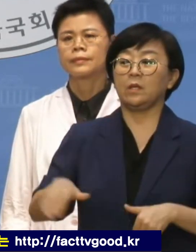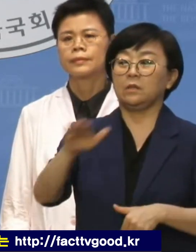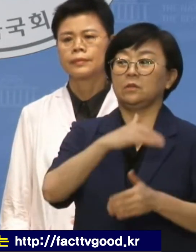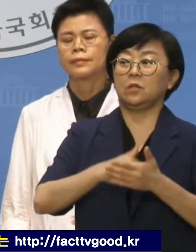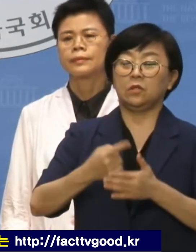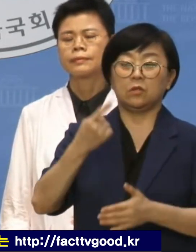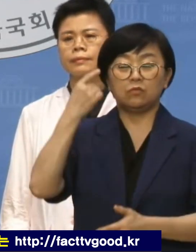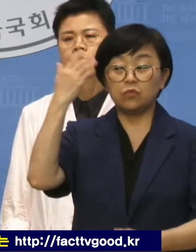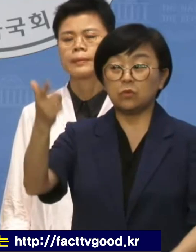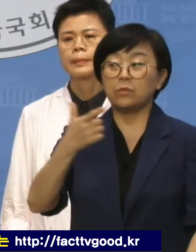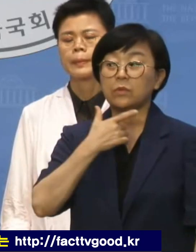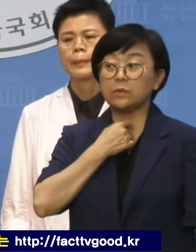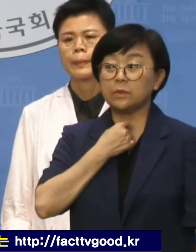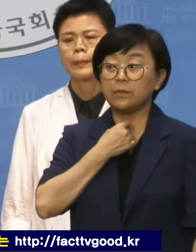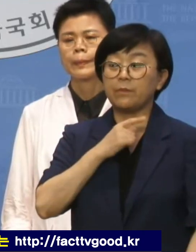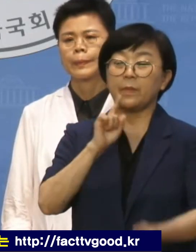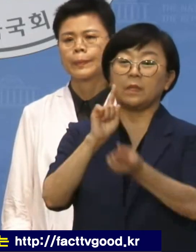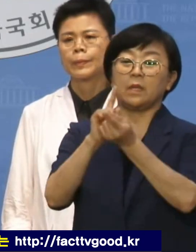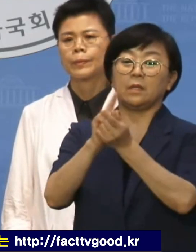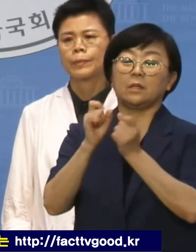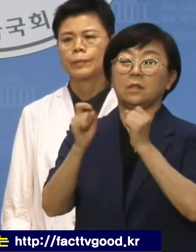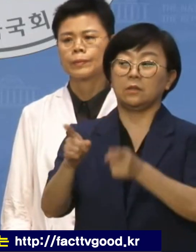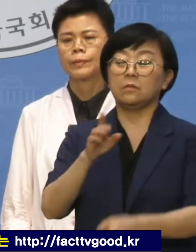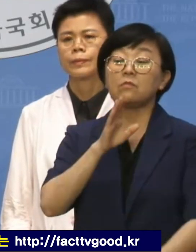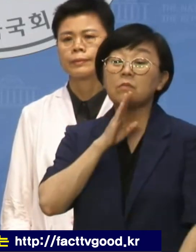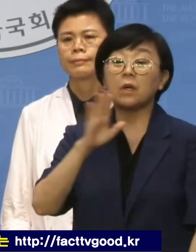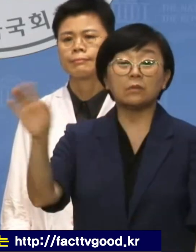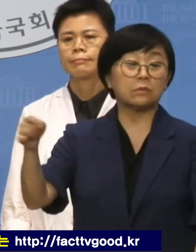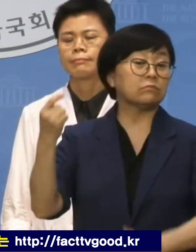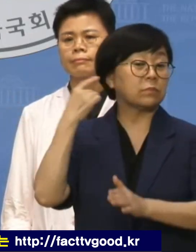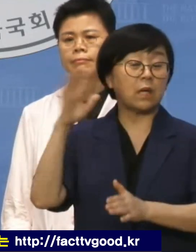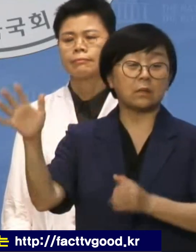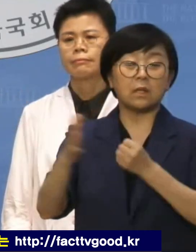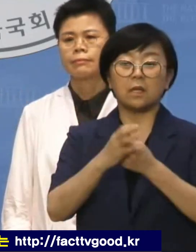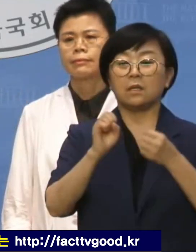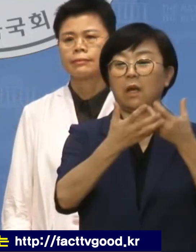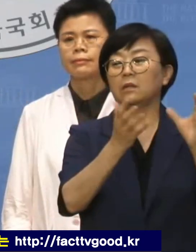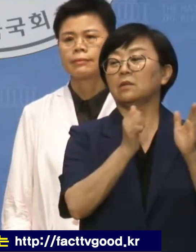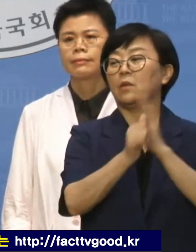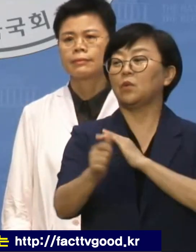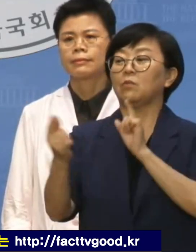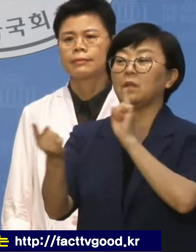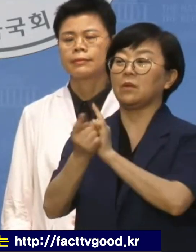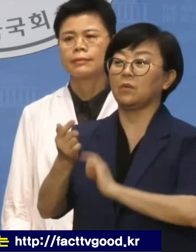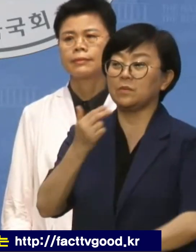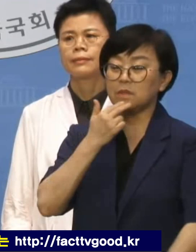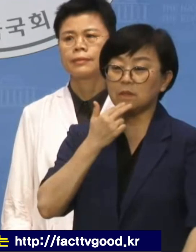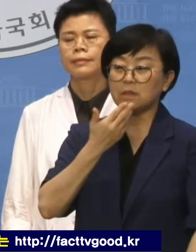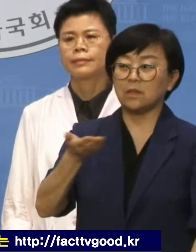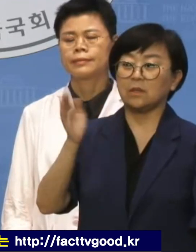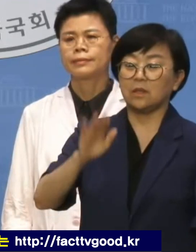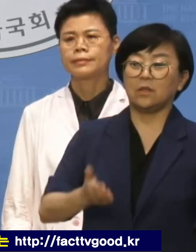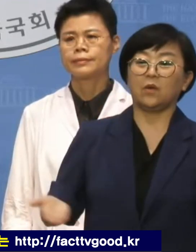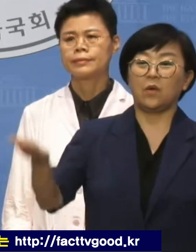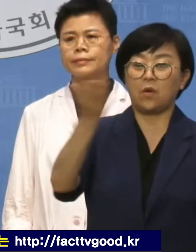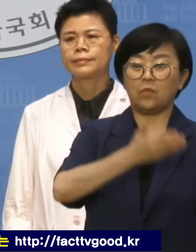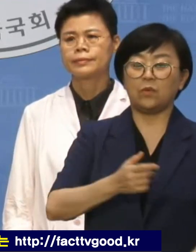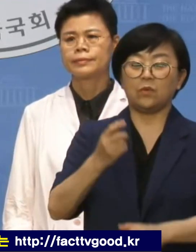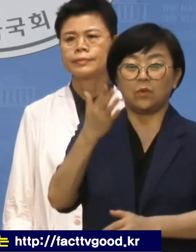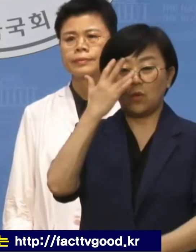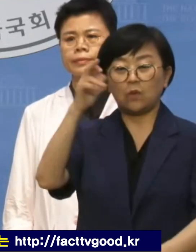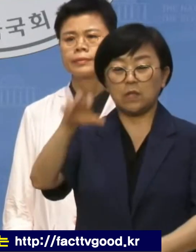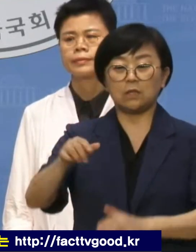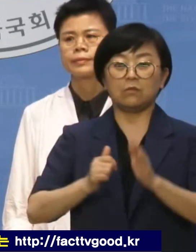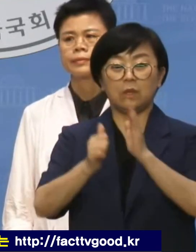저희들이 묻고 싶으면 저희는 만날 기회도 없지 않습니까? 들어주지도 않잖아요. 야당 대표도 안 만나는 사람들인데 그래도 기자님들은 용산